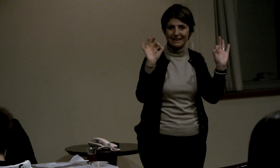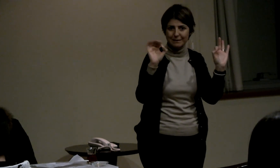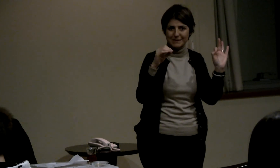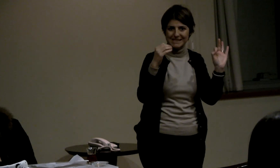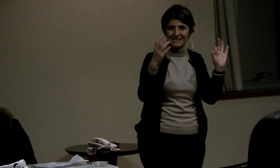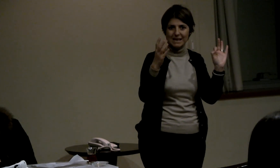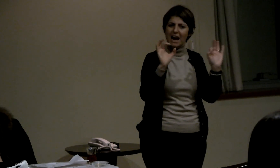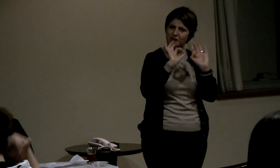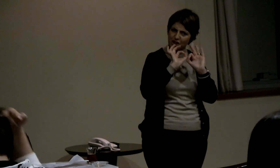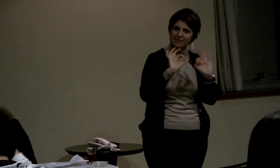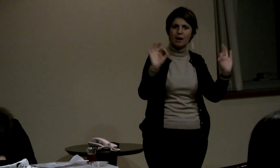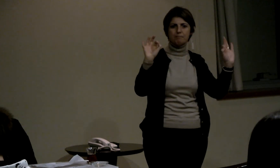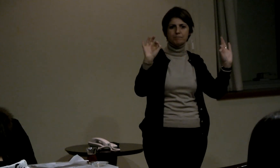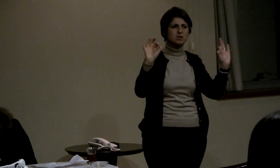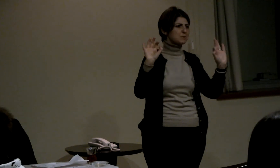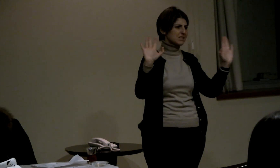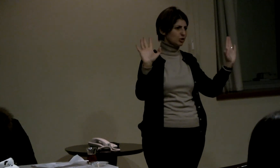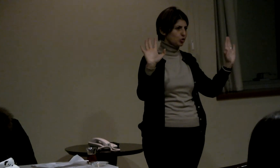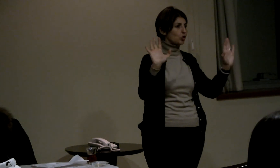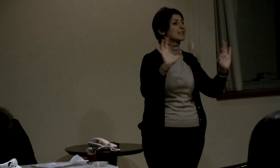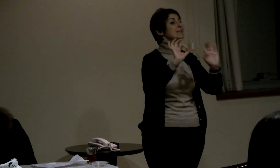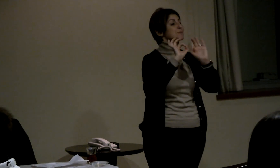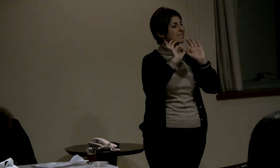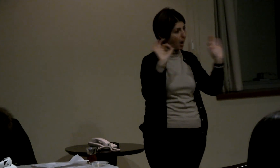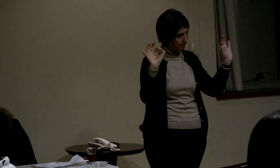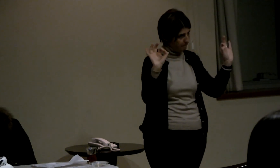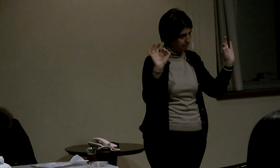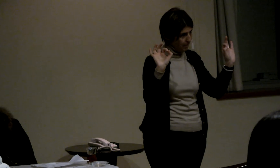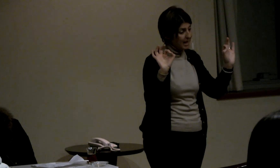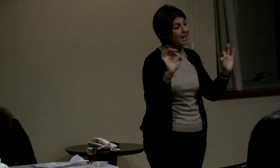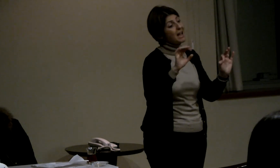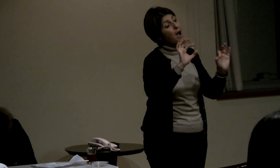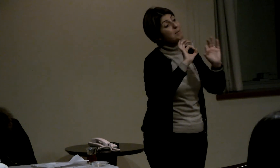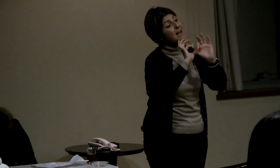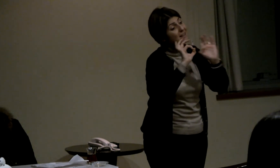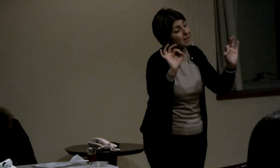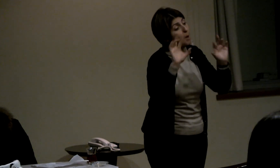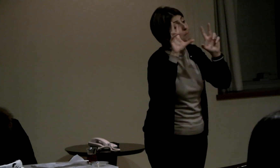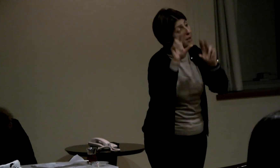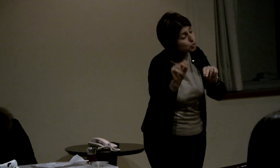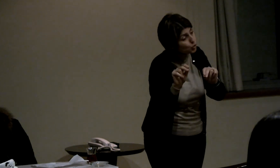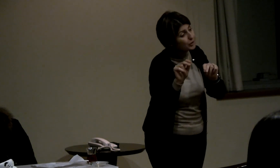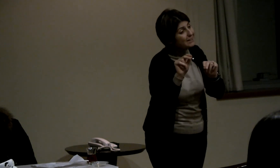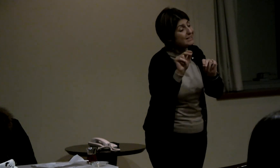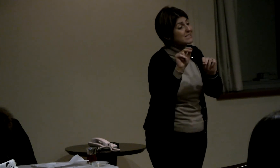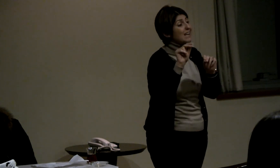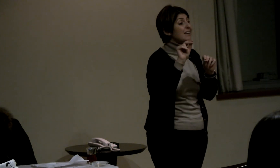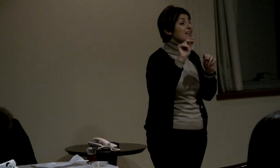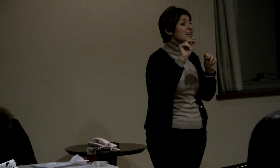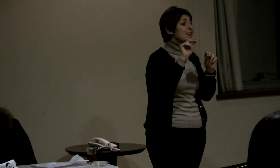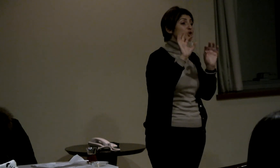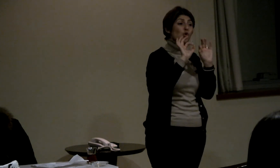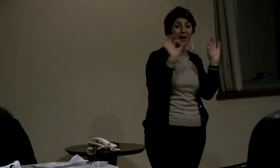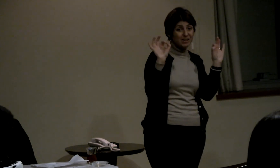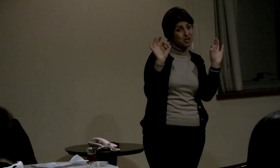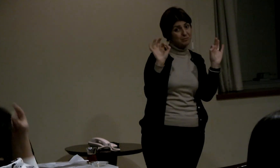dediğimiz, her şey tam, hiçbir sıkıntı yok dediğimiz tam. Ama tam pansiyon dediğimizde çok